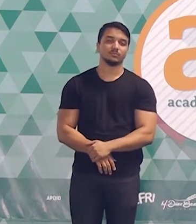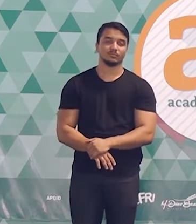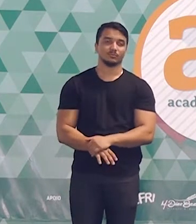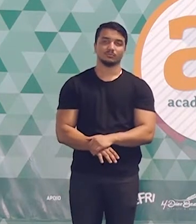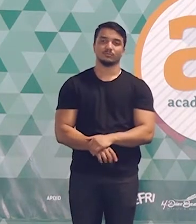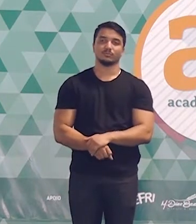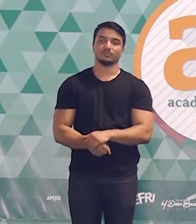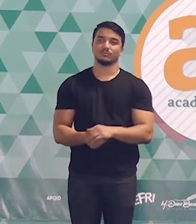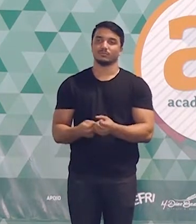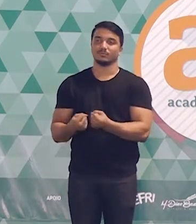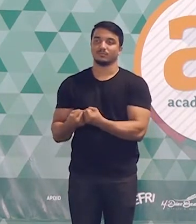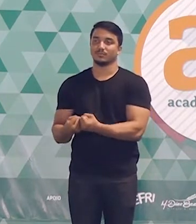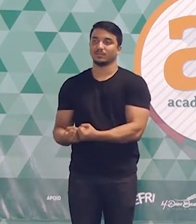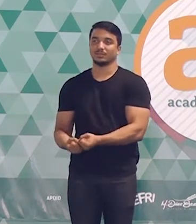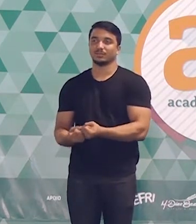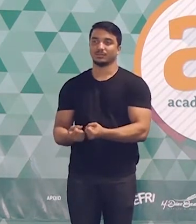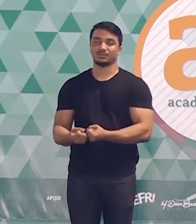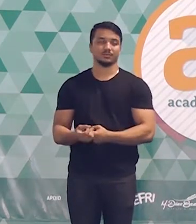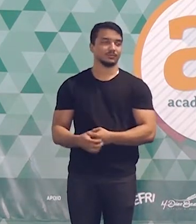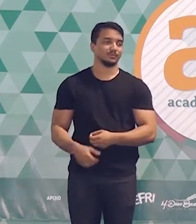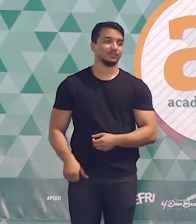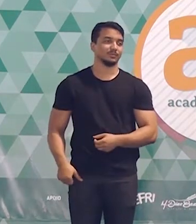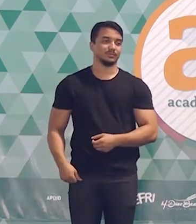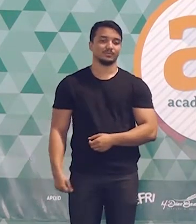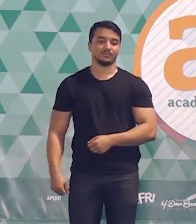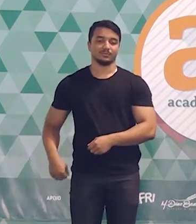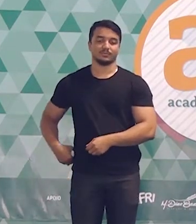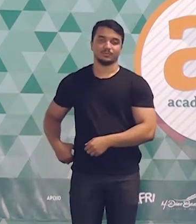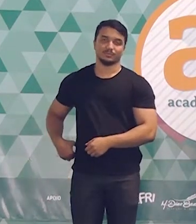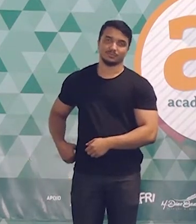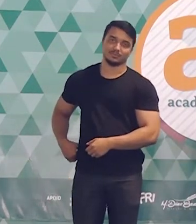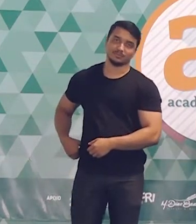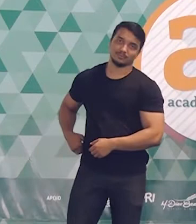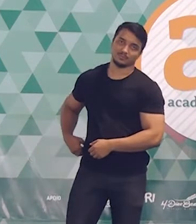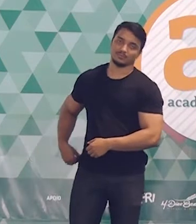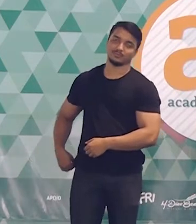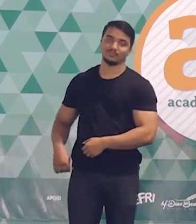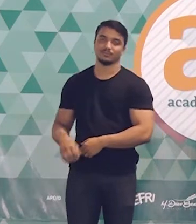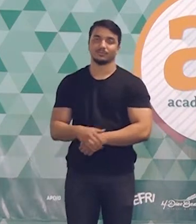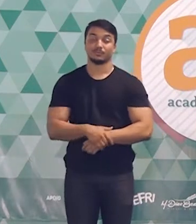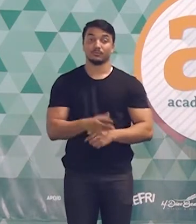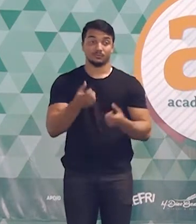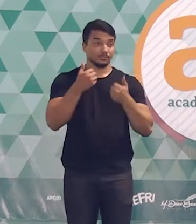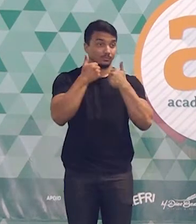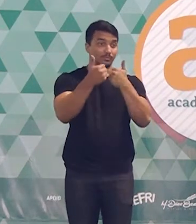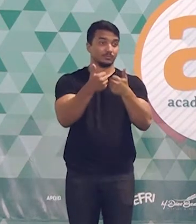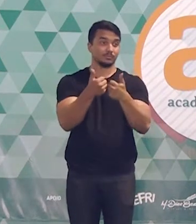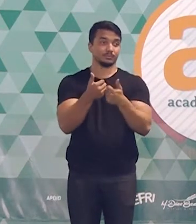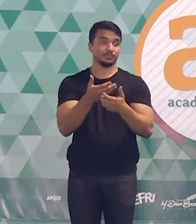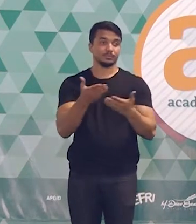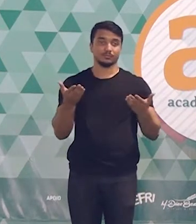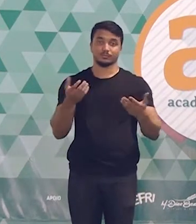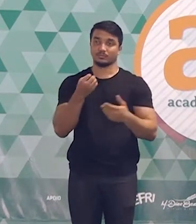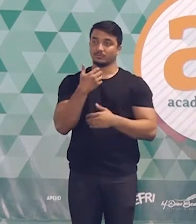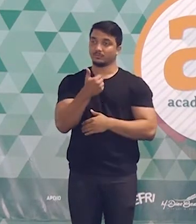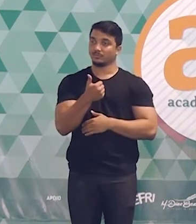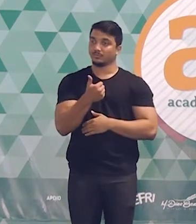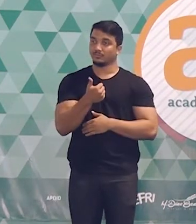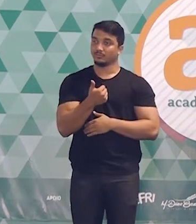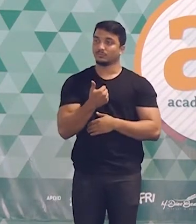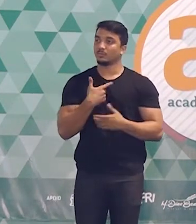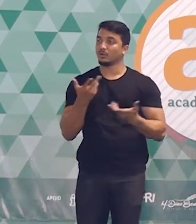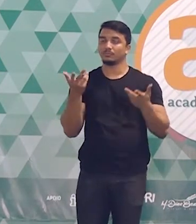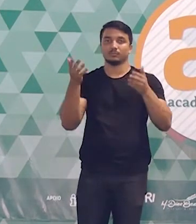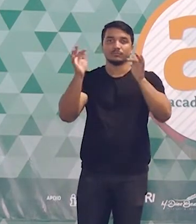bolso fica pesado, aí a calça cai. Pois bem, tudo bem com vocês? Tudo bom?